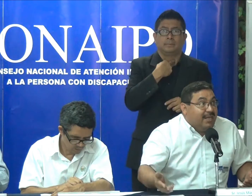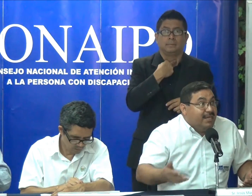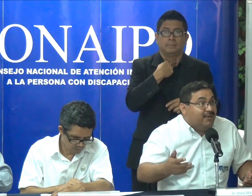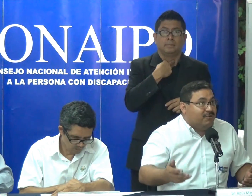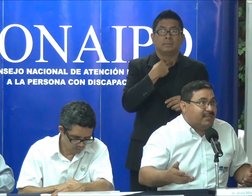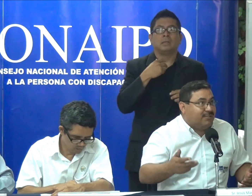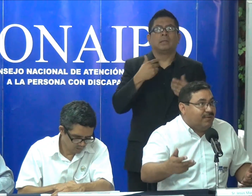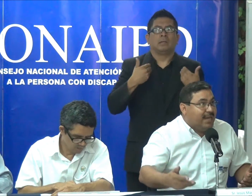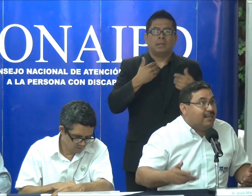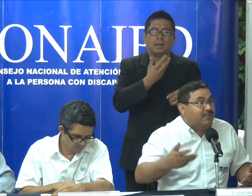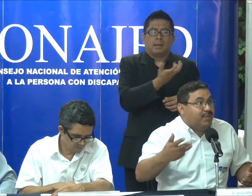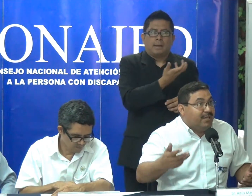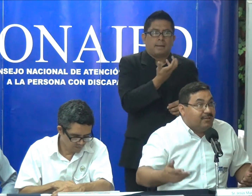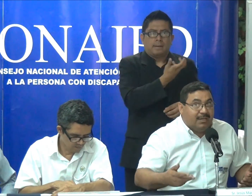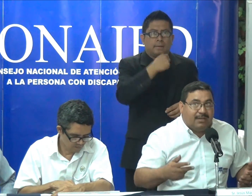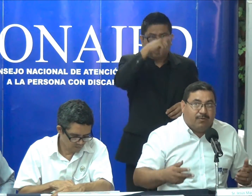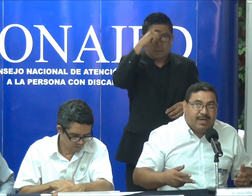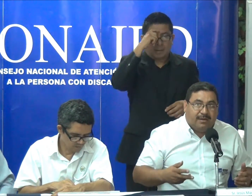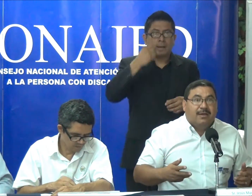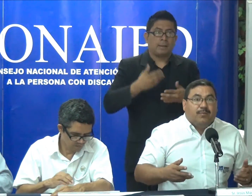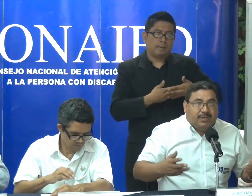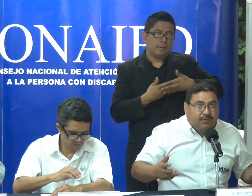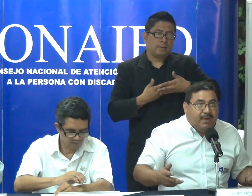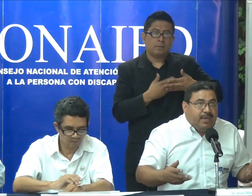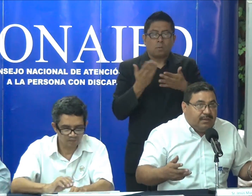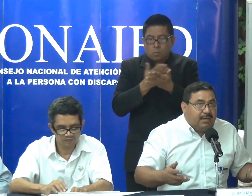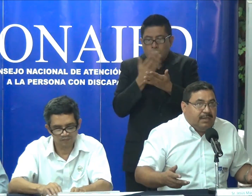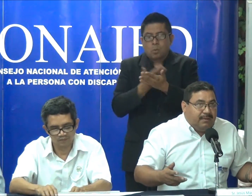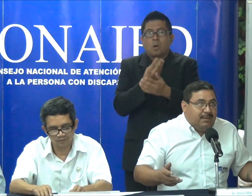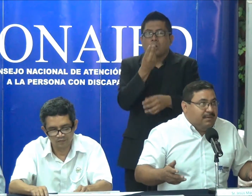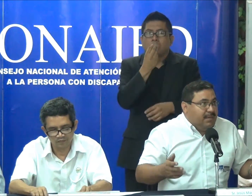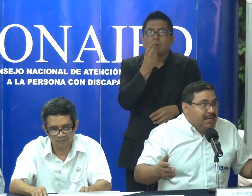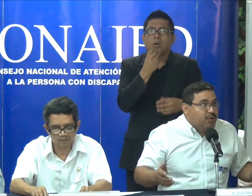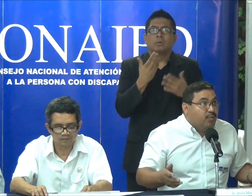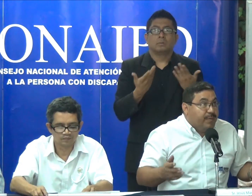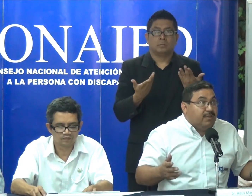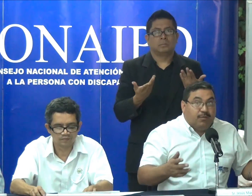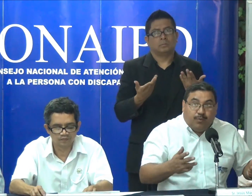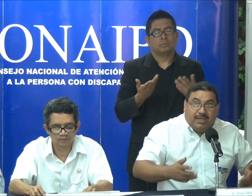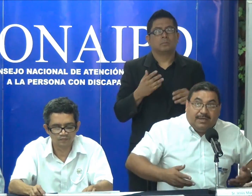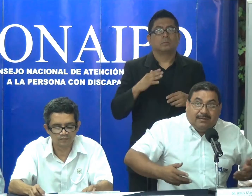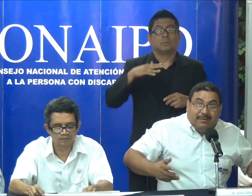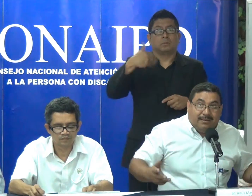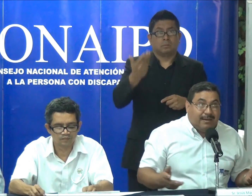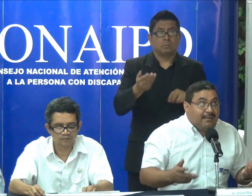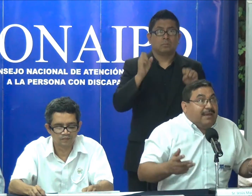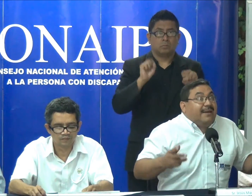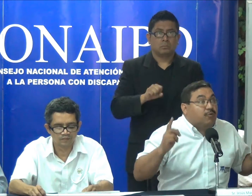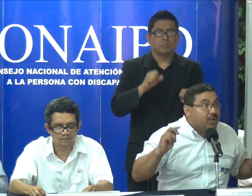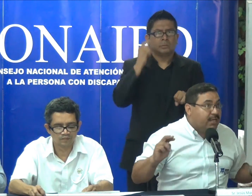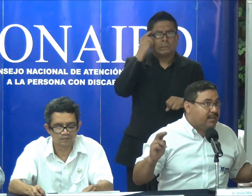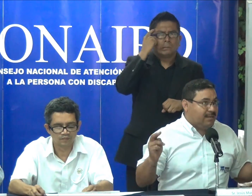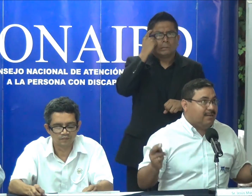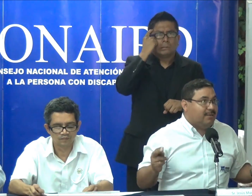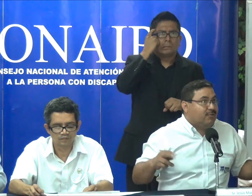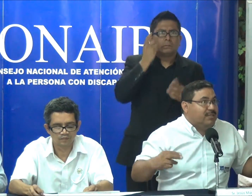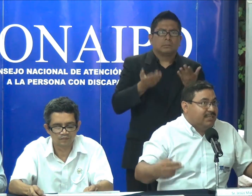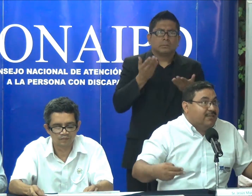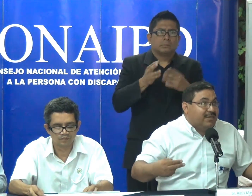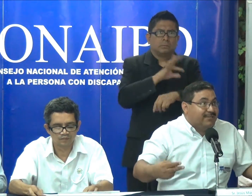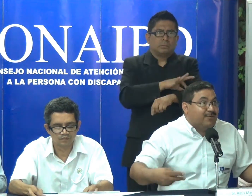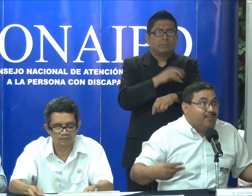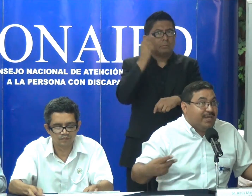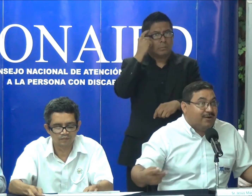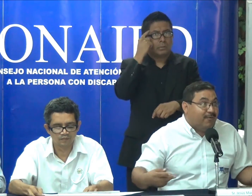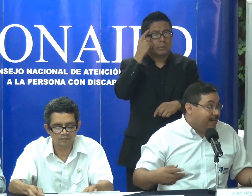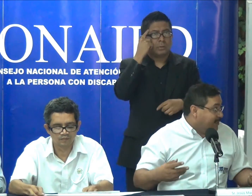eso tiene hijos estudiando, pidiéndole de comer, pues obviamente que en algún momento puede hasta recurrir. No estoy